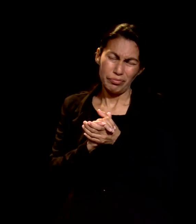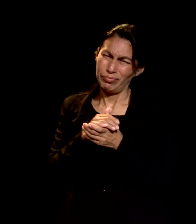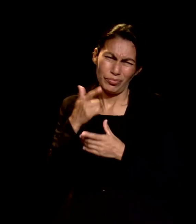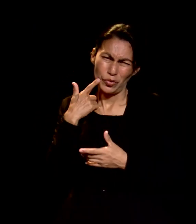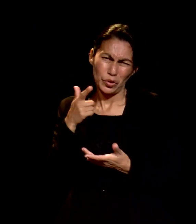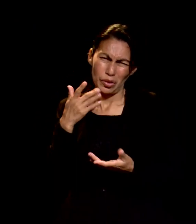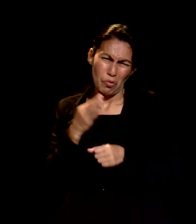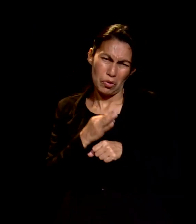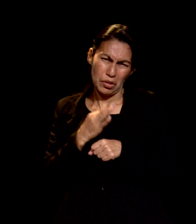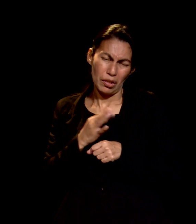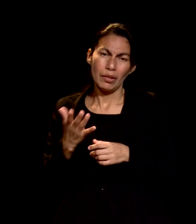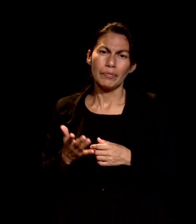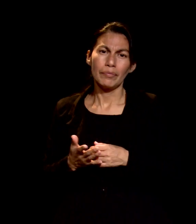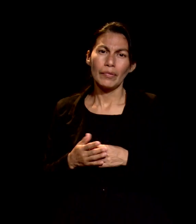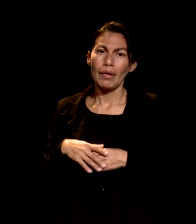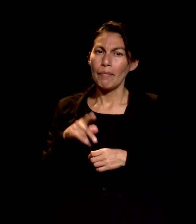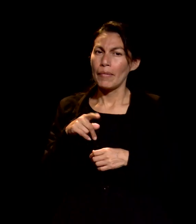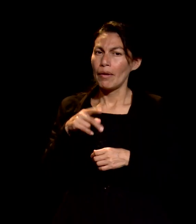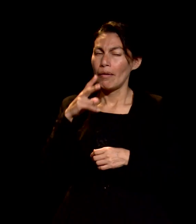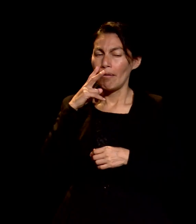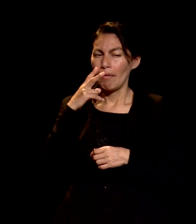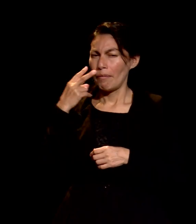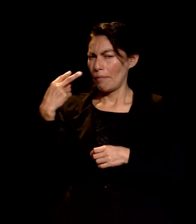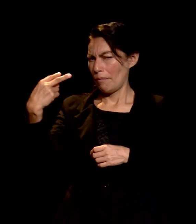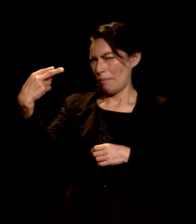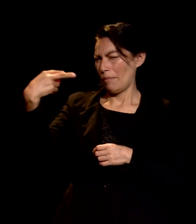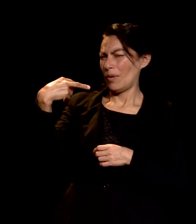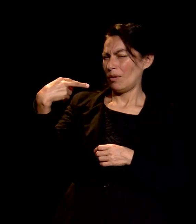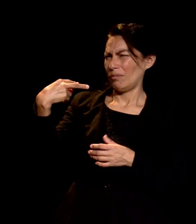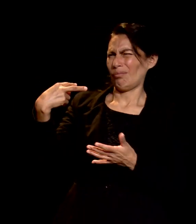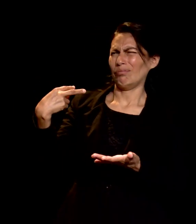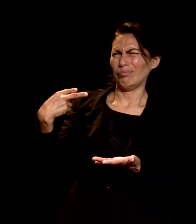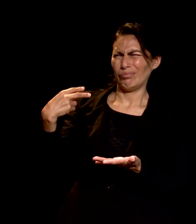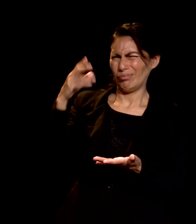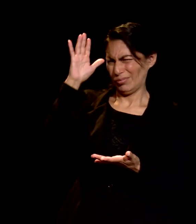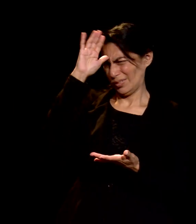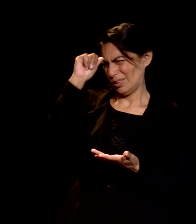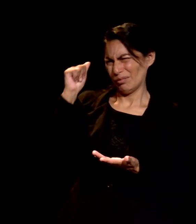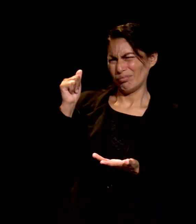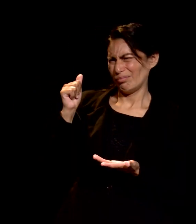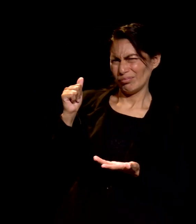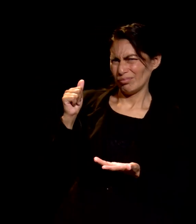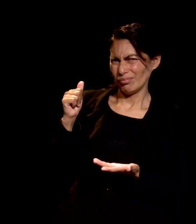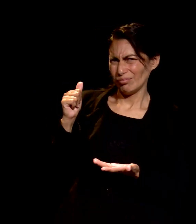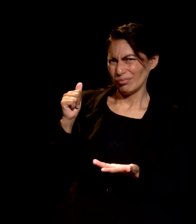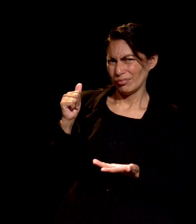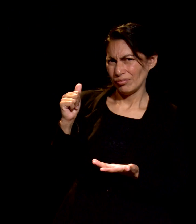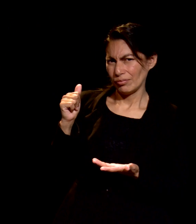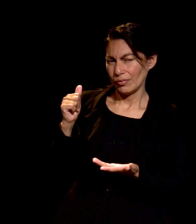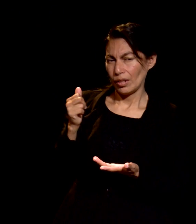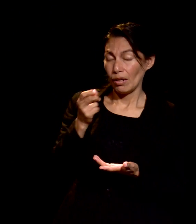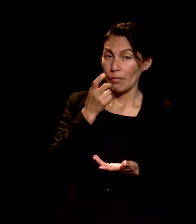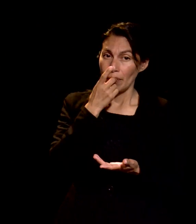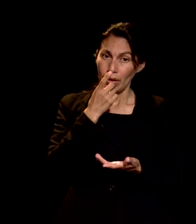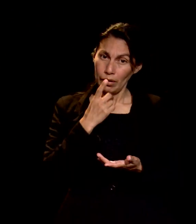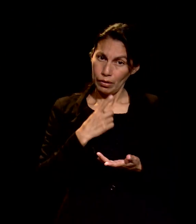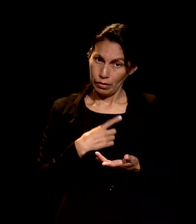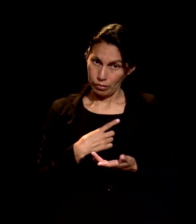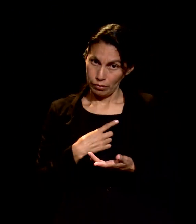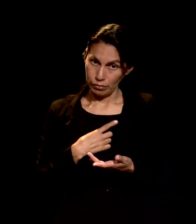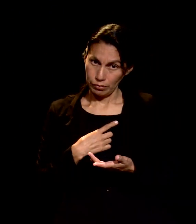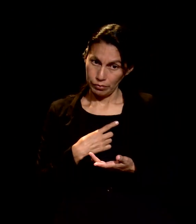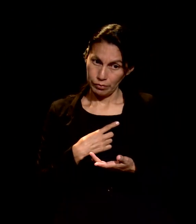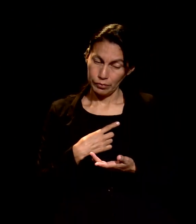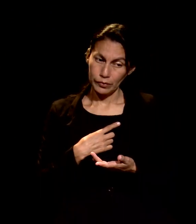Pero yo creo que él vio en mi rostro que yo no estuve muy de acuerdo con la declaración y me